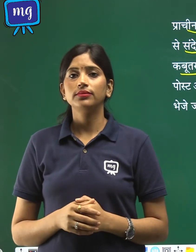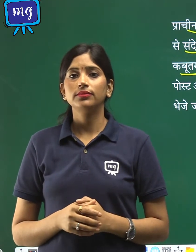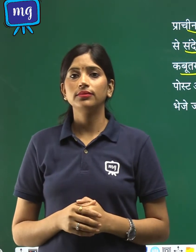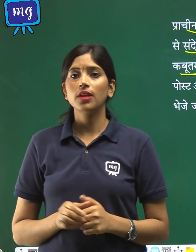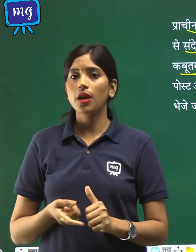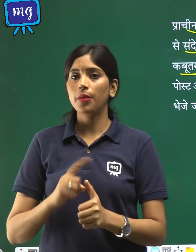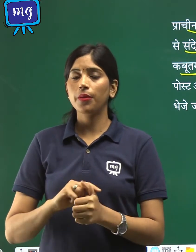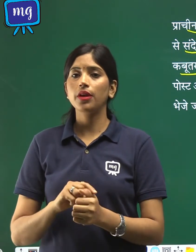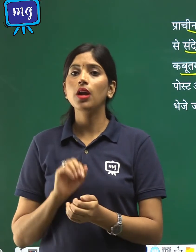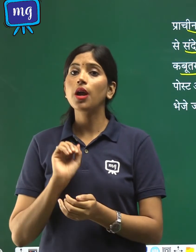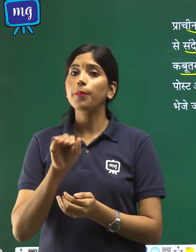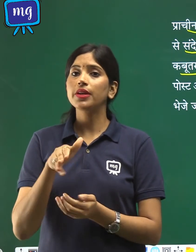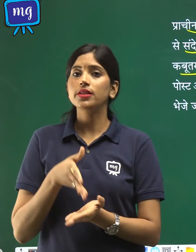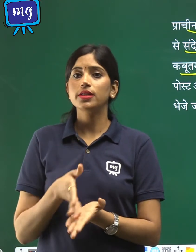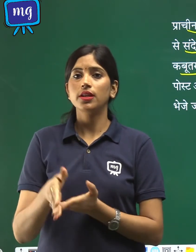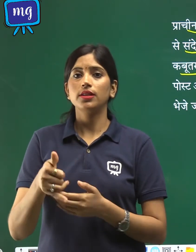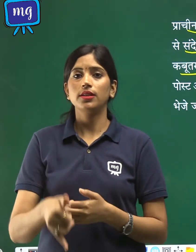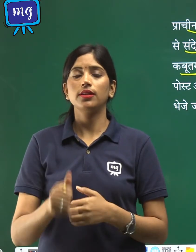भी भेजा जाता था।